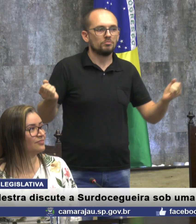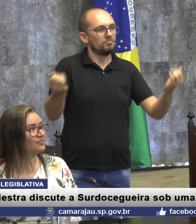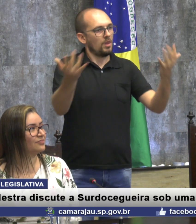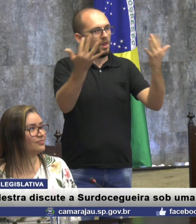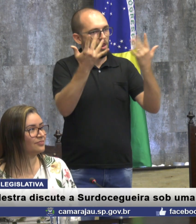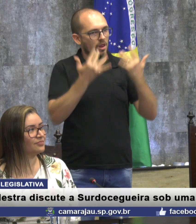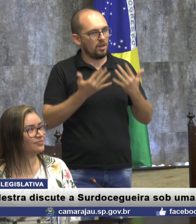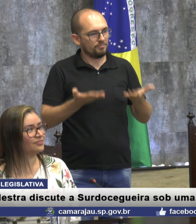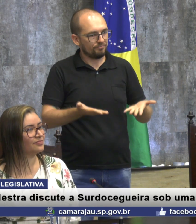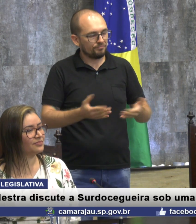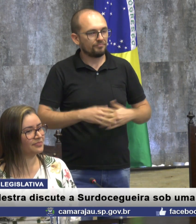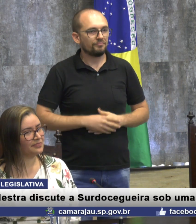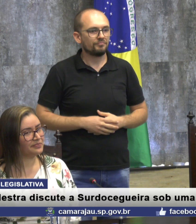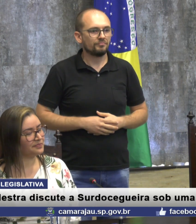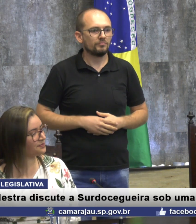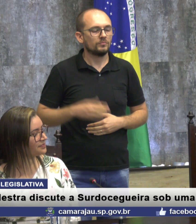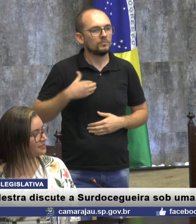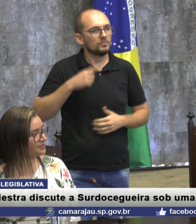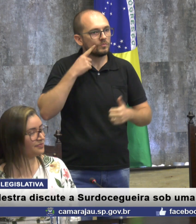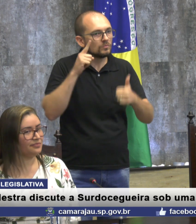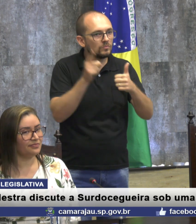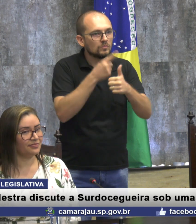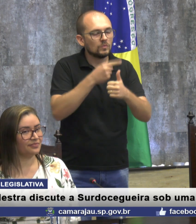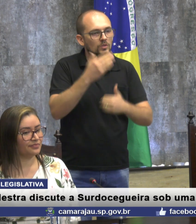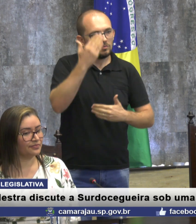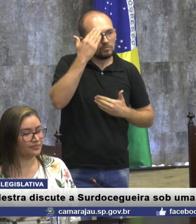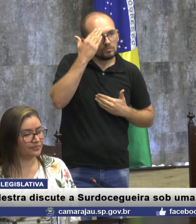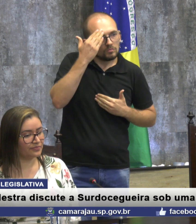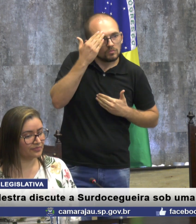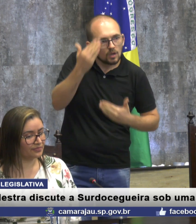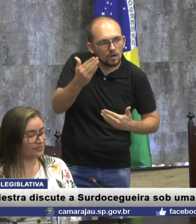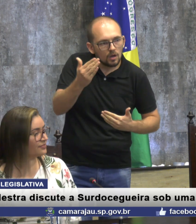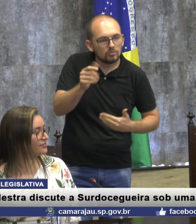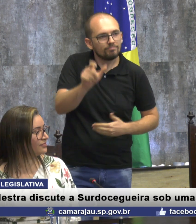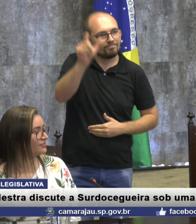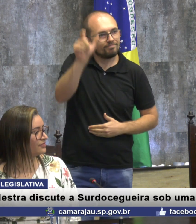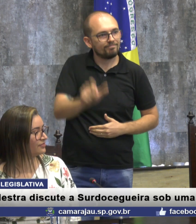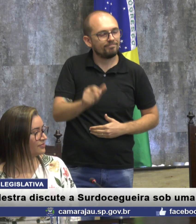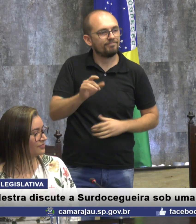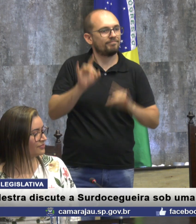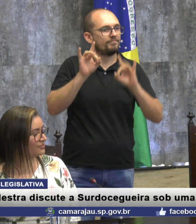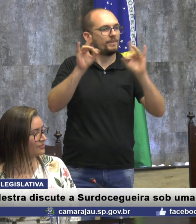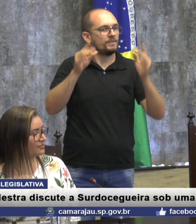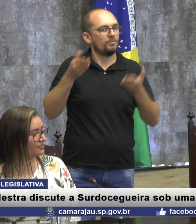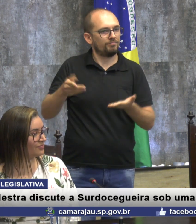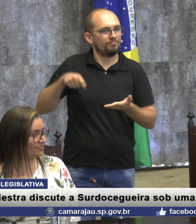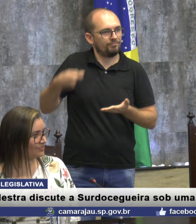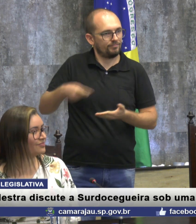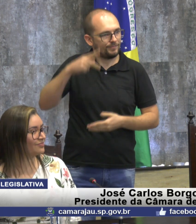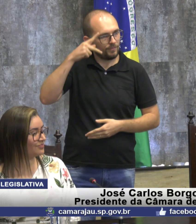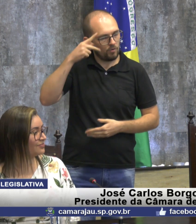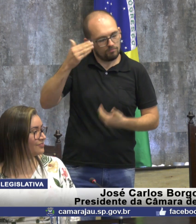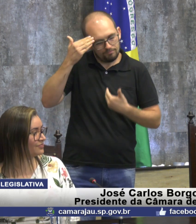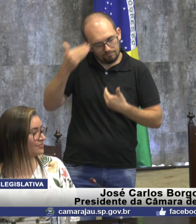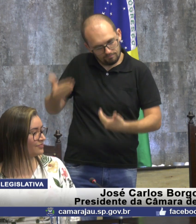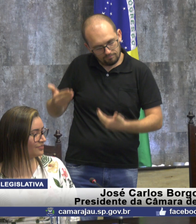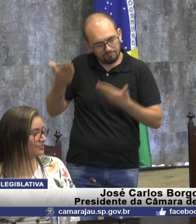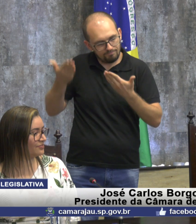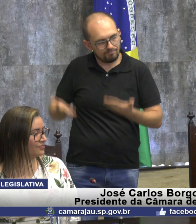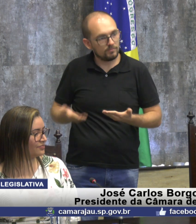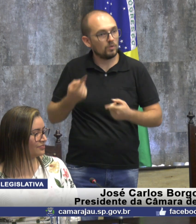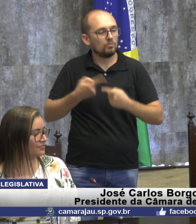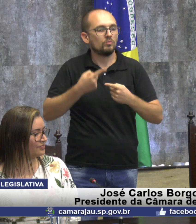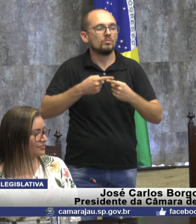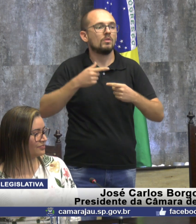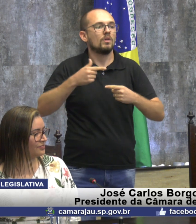vocês. Quero agradecer mais uma vez, em especial a palestrante Valdinéia Nascimento, especialista